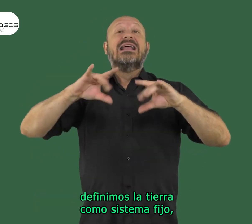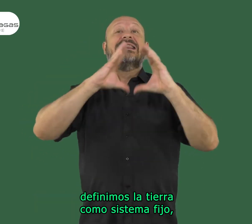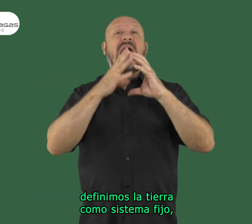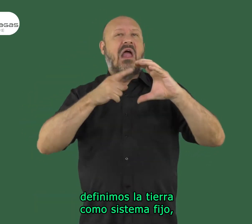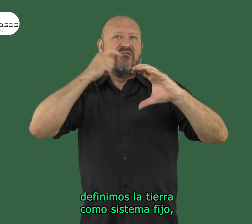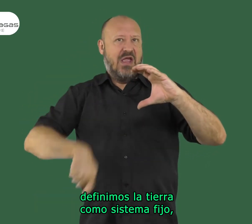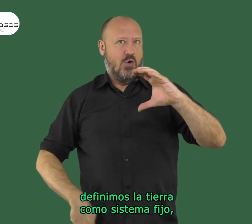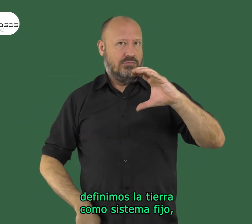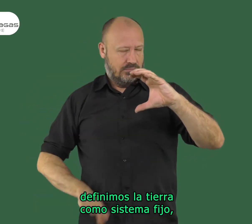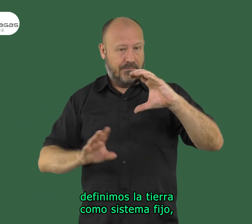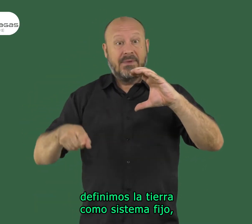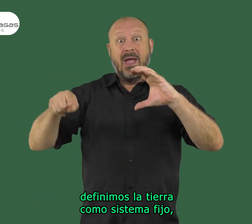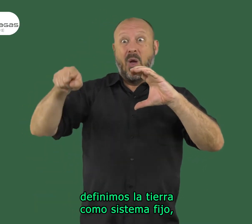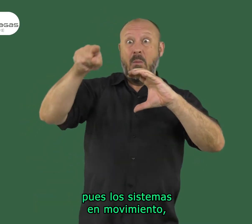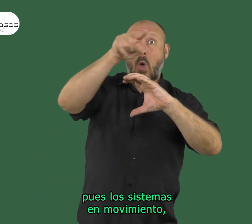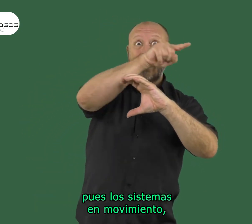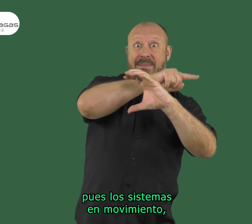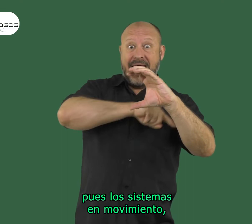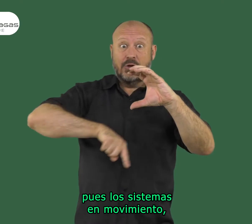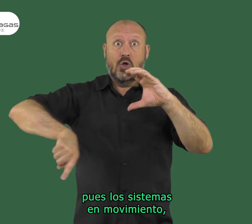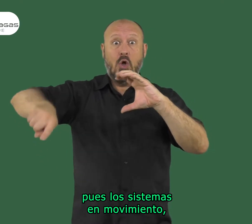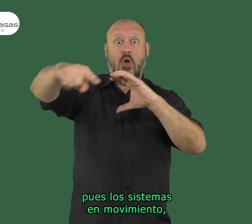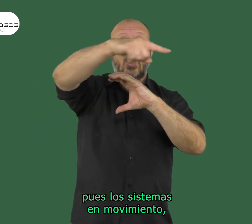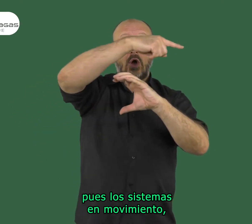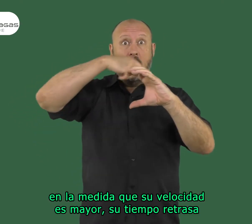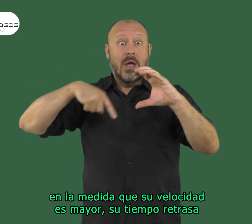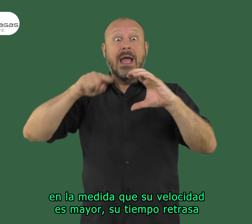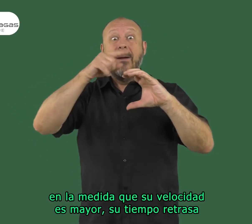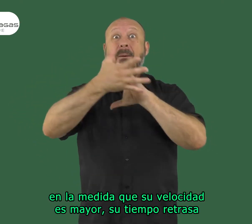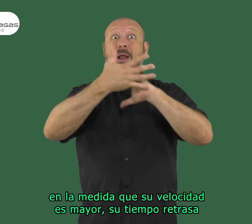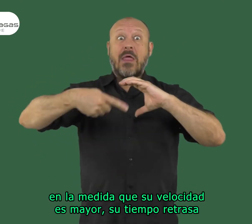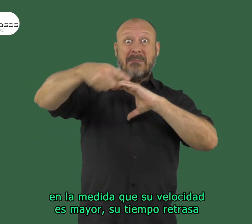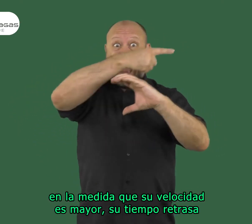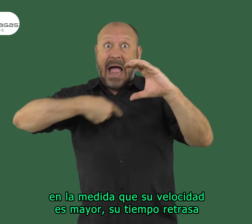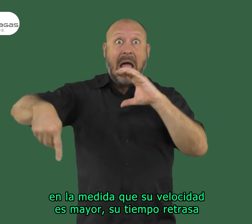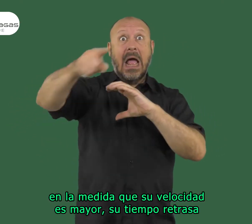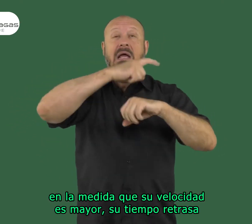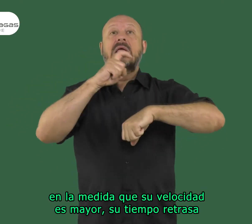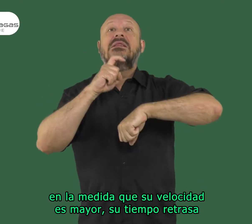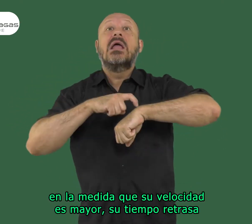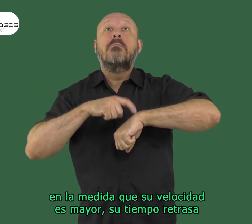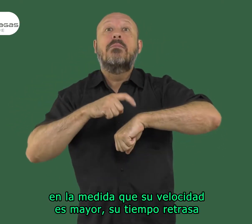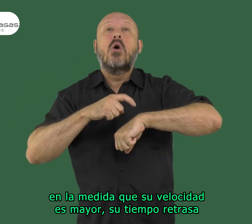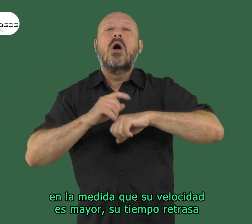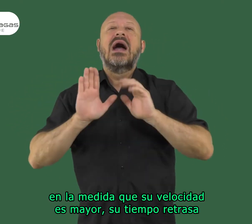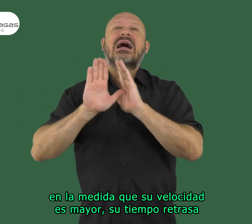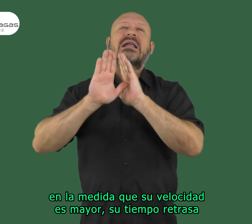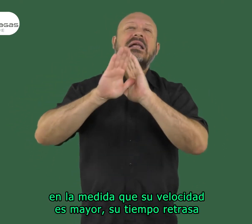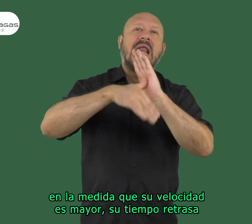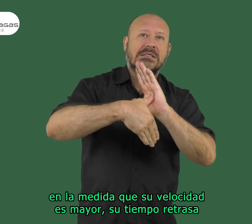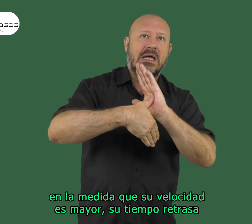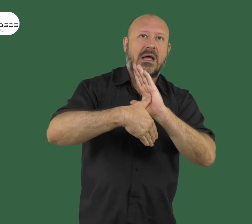que definimos la Tierra, el sistema fijo, pues los sistemas en movimiento, en la medida que su velocidad es mayor, su